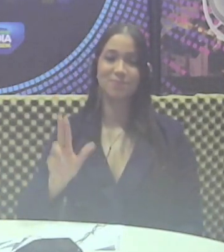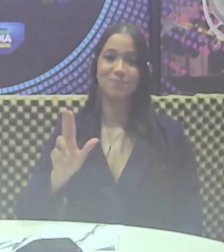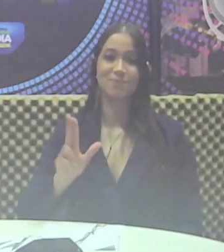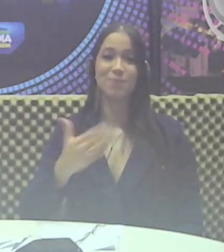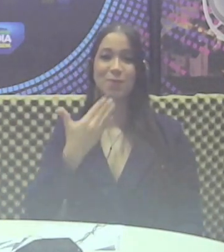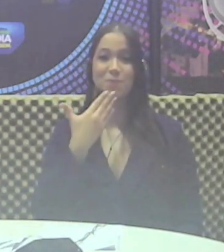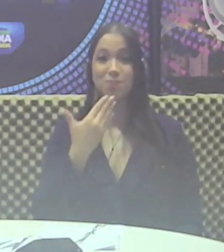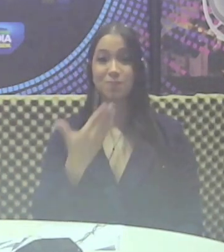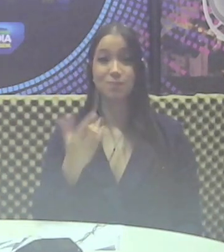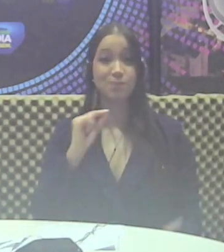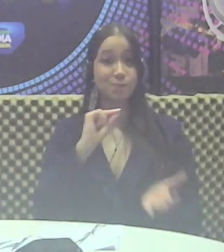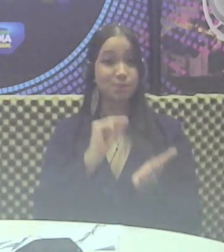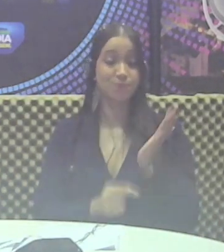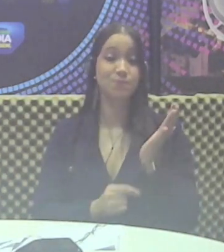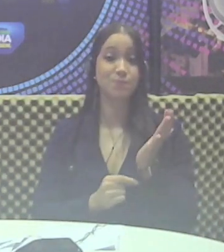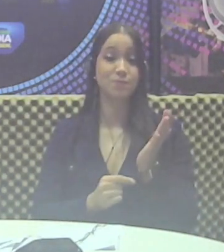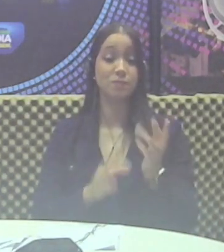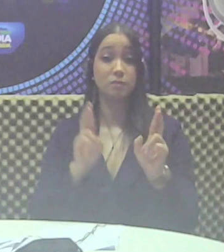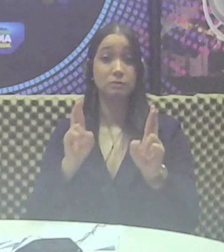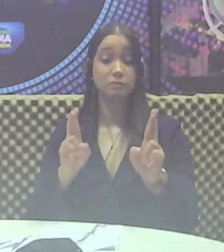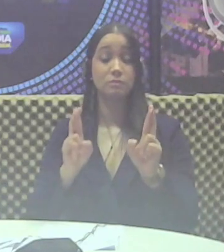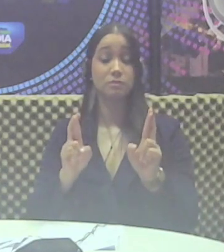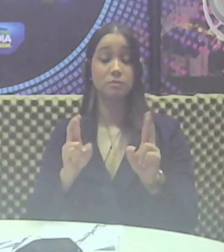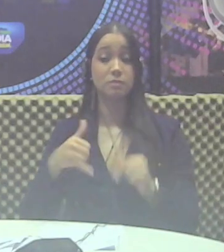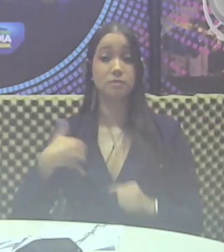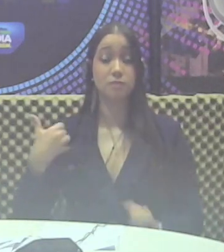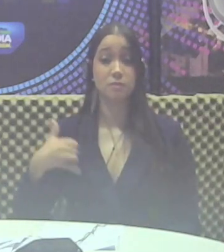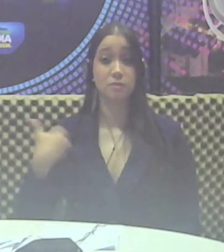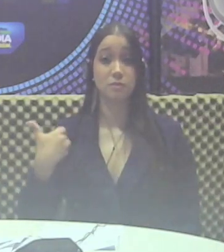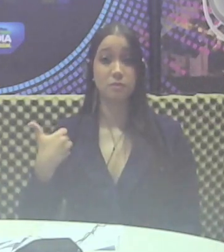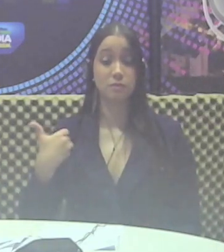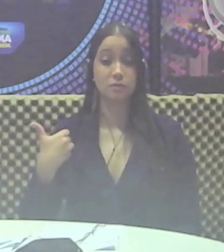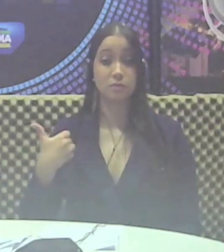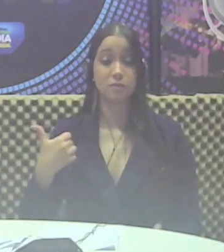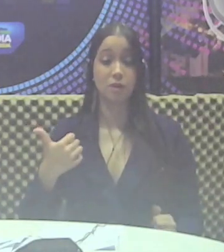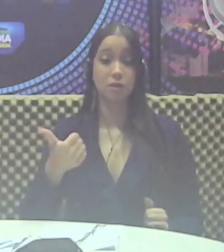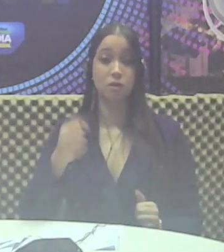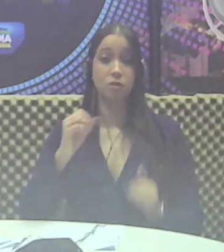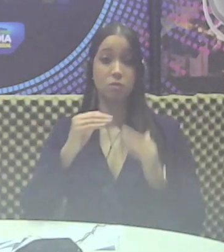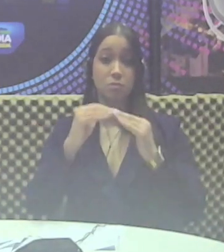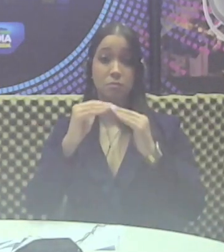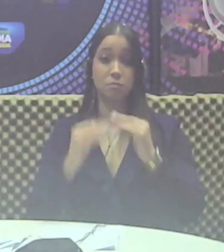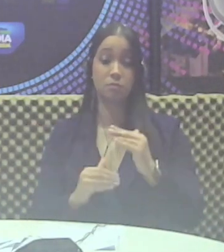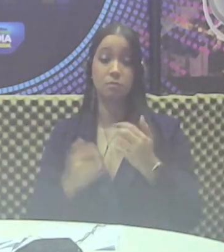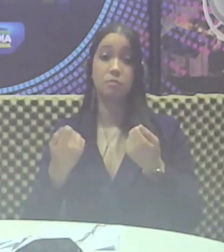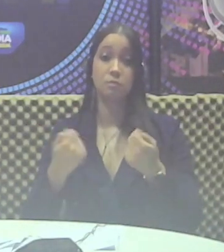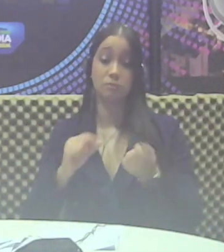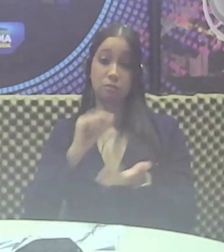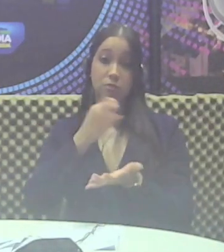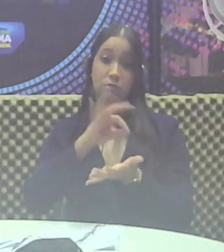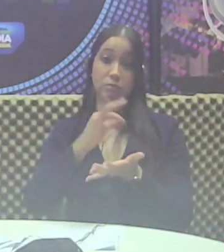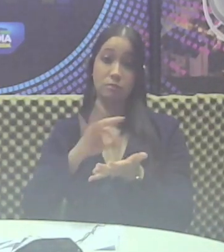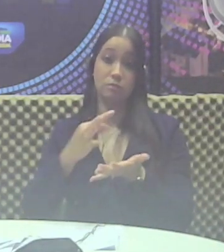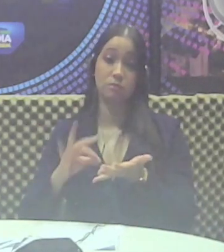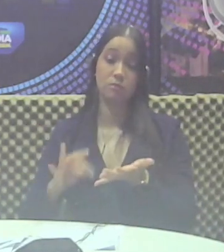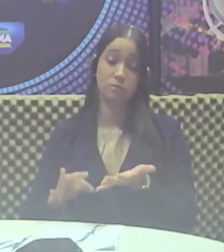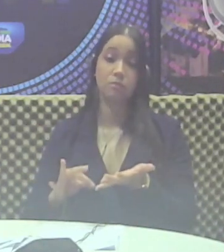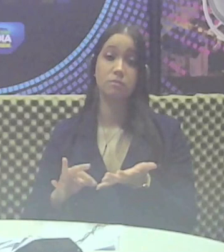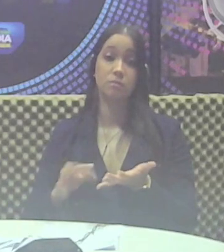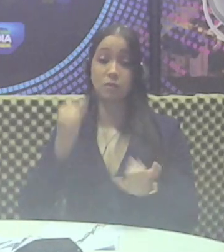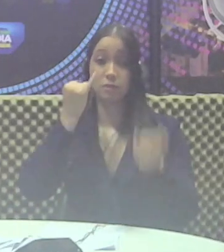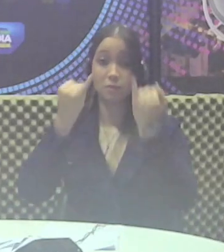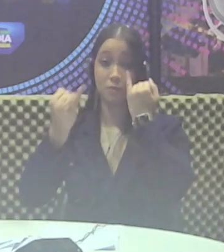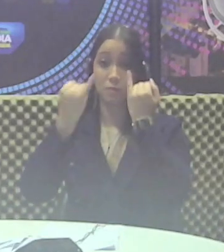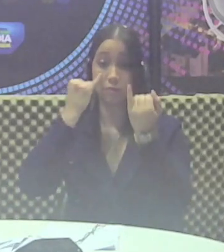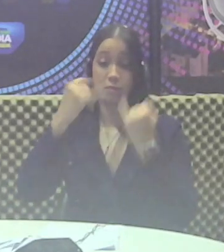Para solicitar a matrícula, os responsáveis por menores de idade devem preencher os dados da criança ou do adolescente e